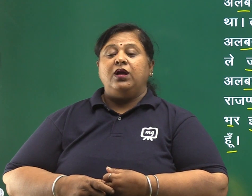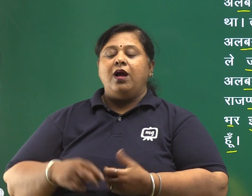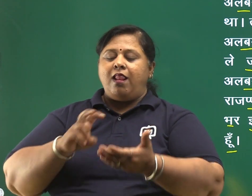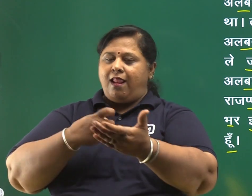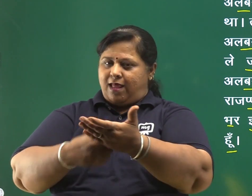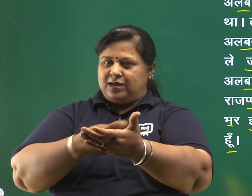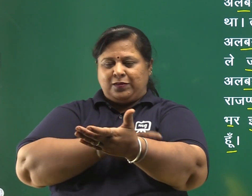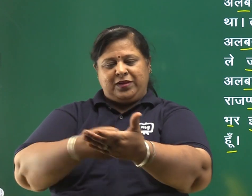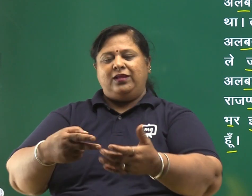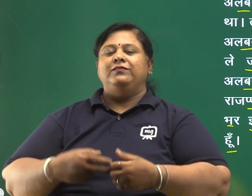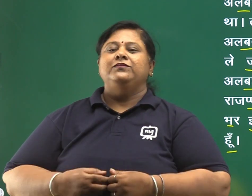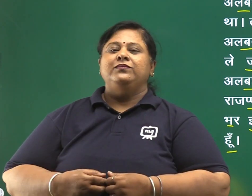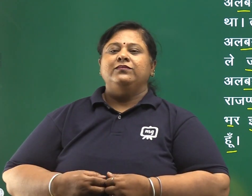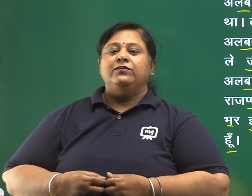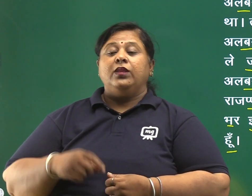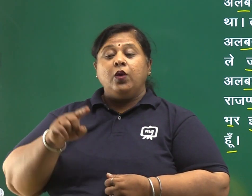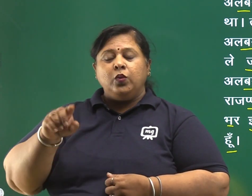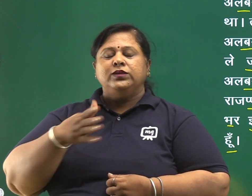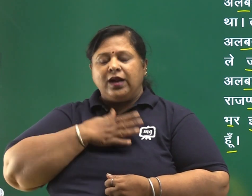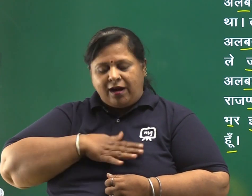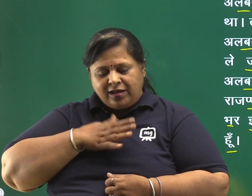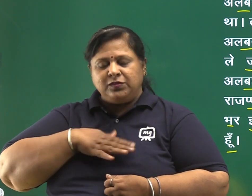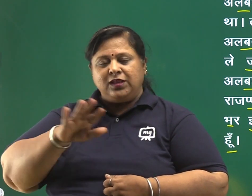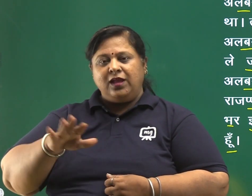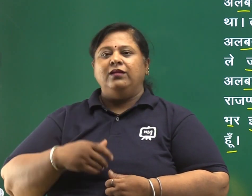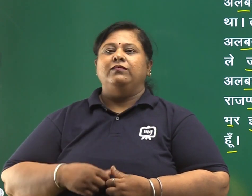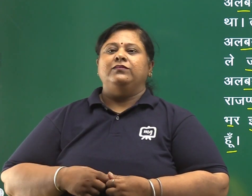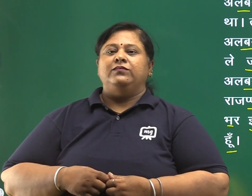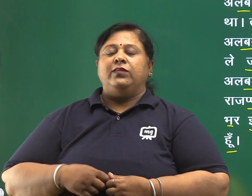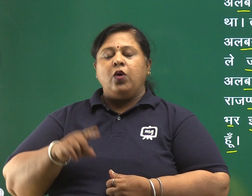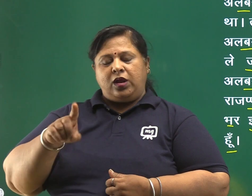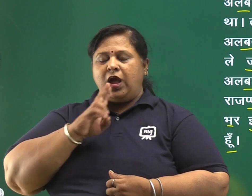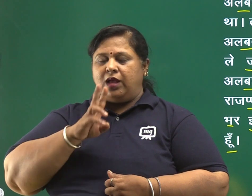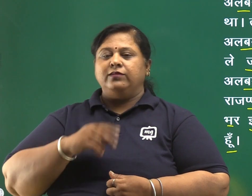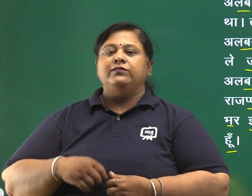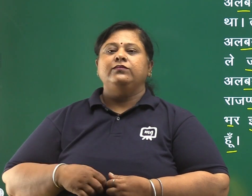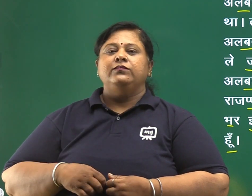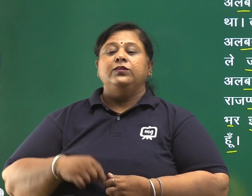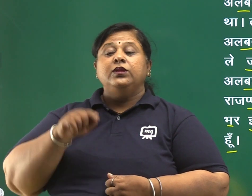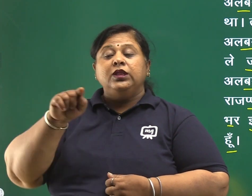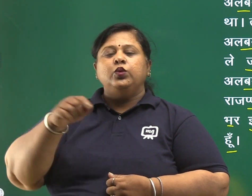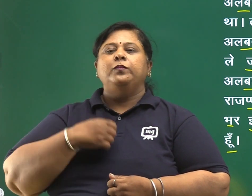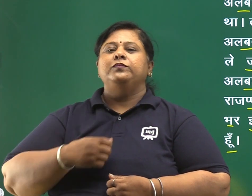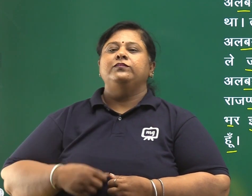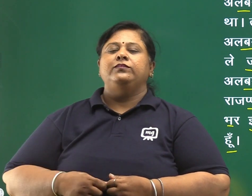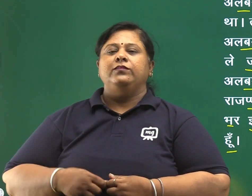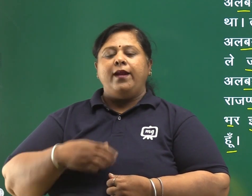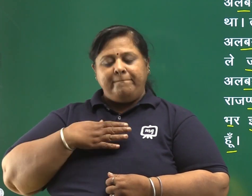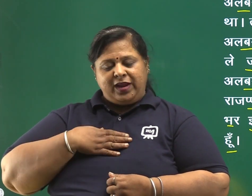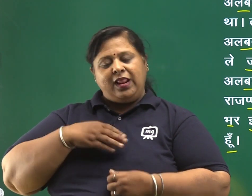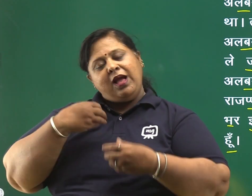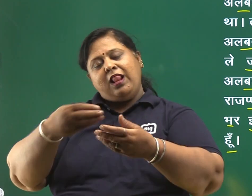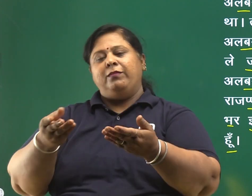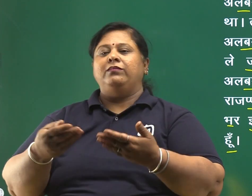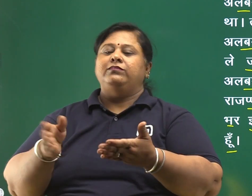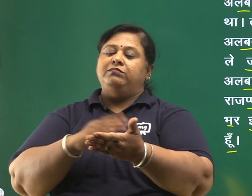राजप्पा ने उसे ढाढ़स बंधाया और कहा कि तुम मेरा